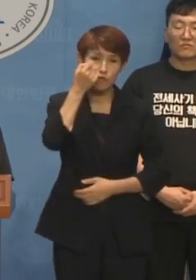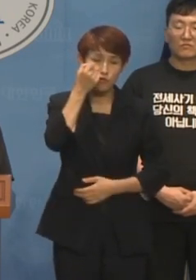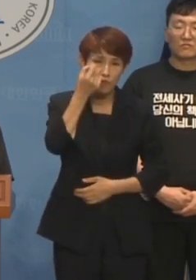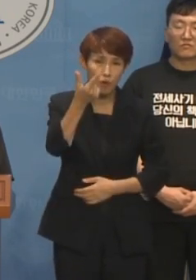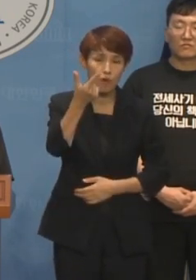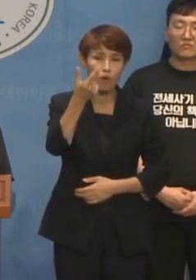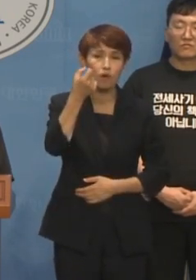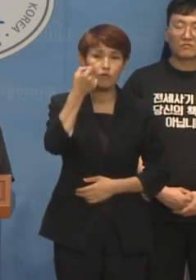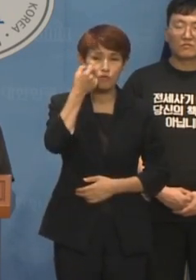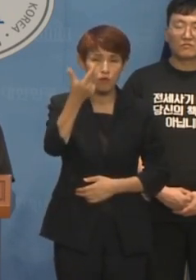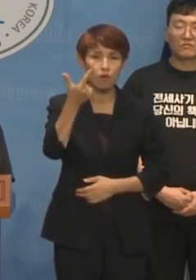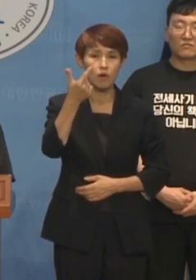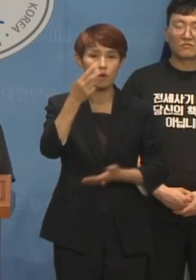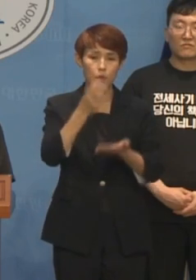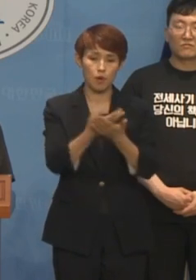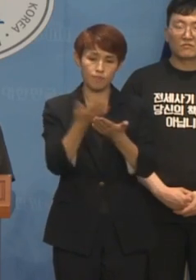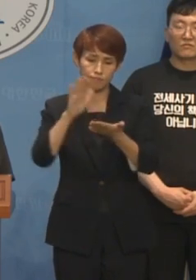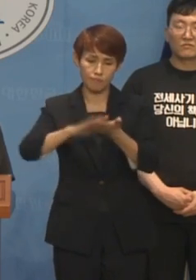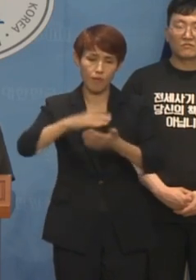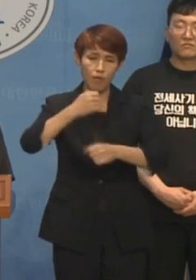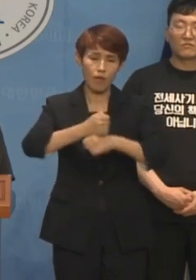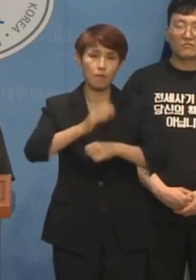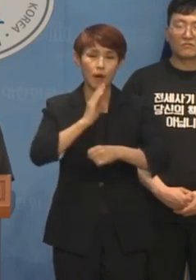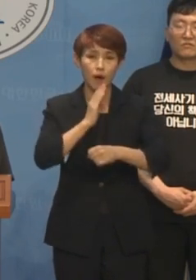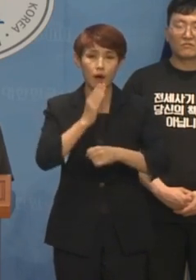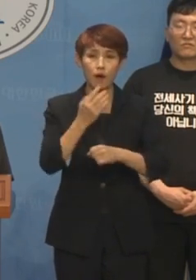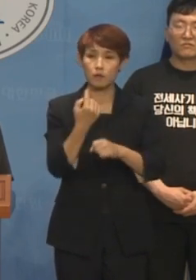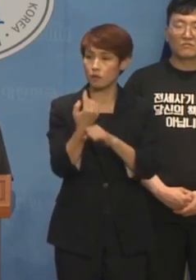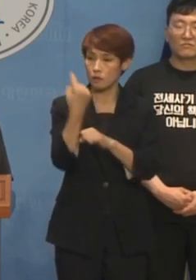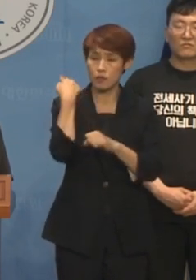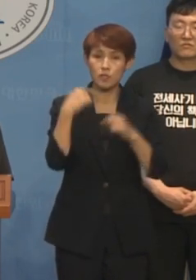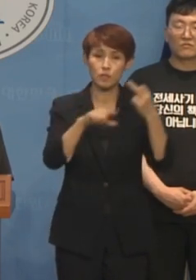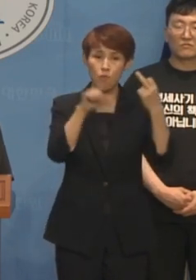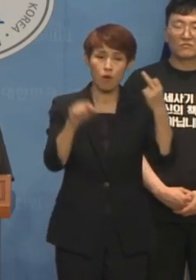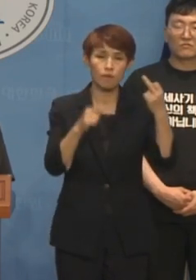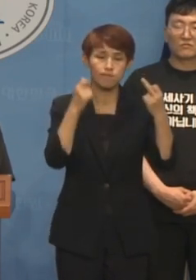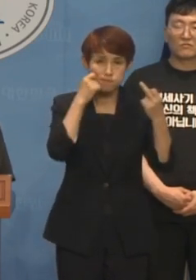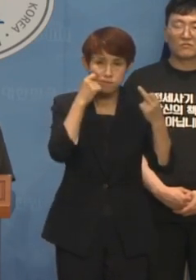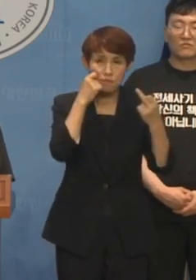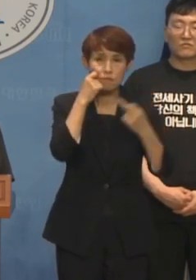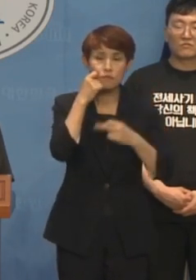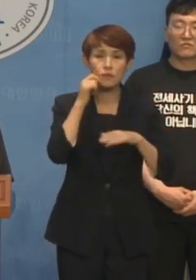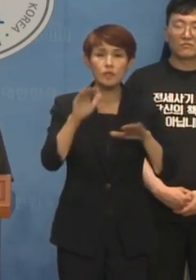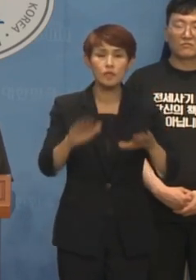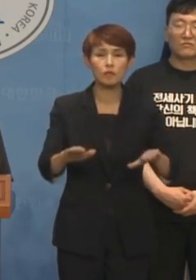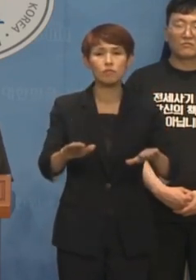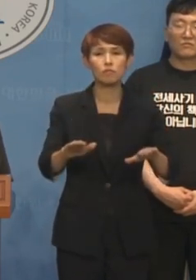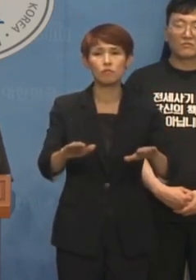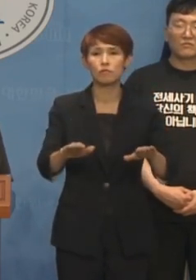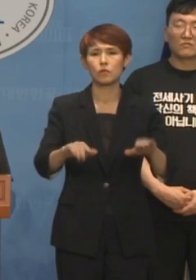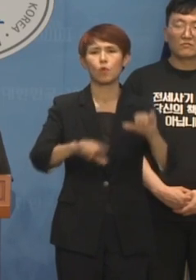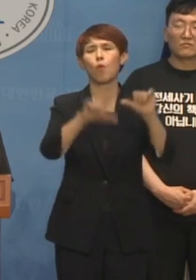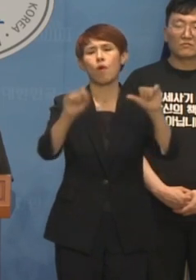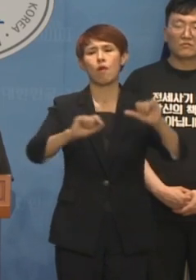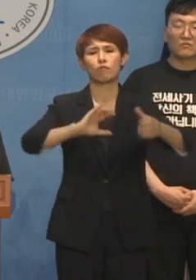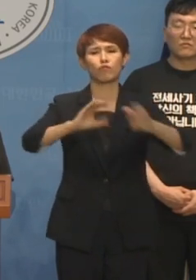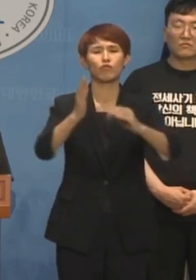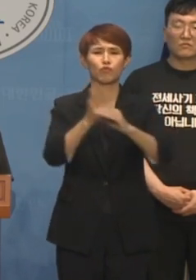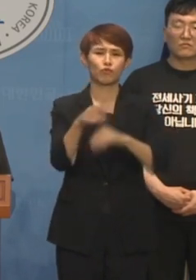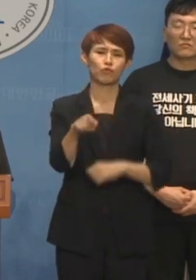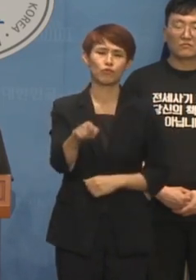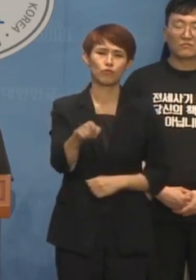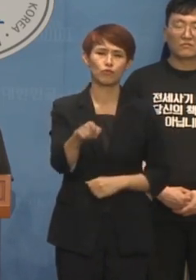하기로 했는데 지난 12월에 하지 못하고 6개월쯤이 더 지난 지금 이제 5월 달에 논의되고 있는 이